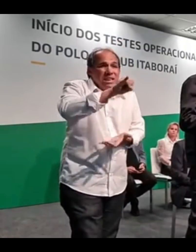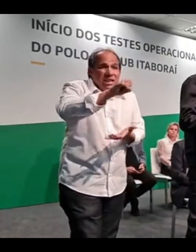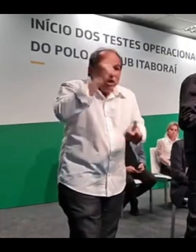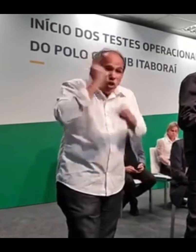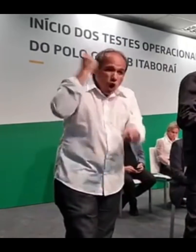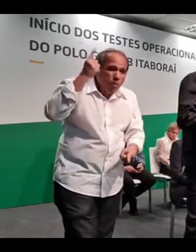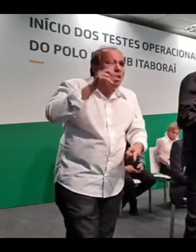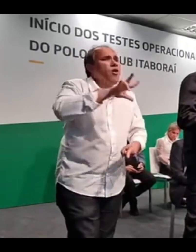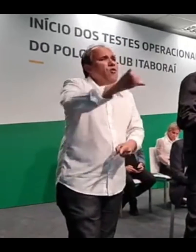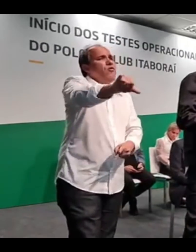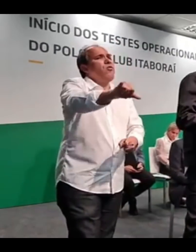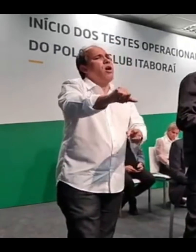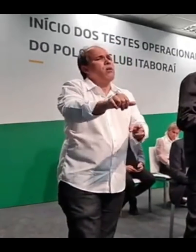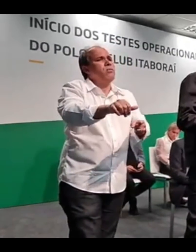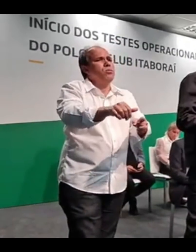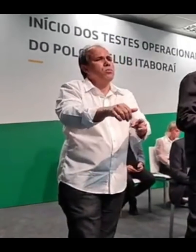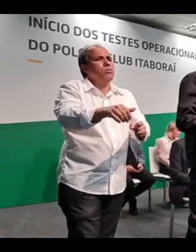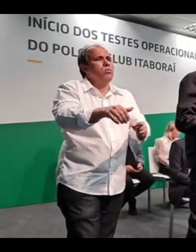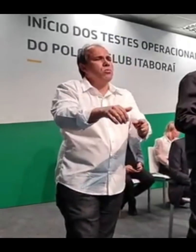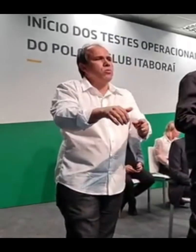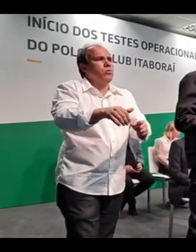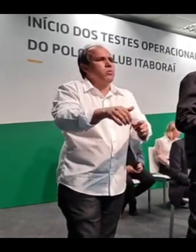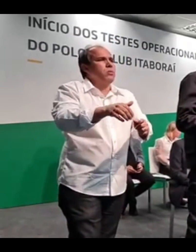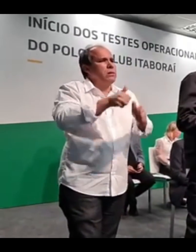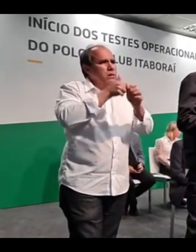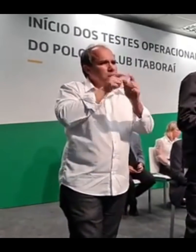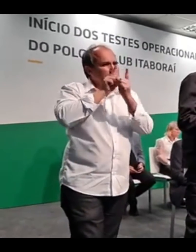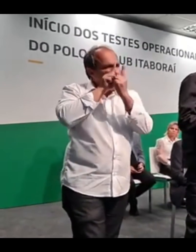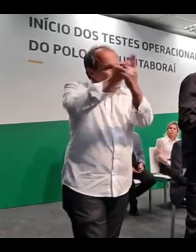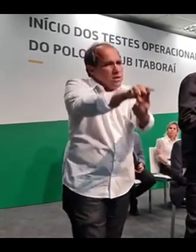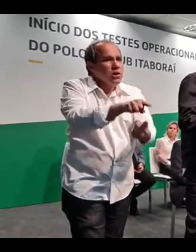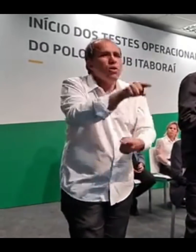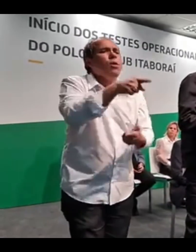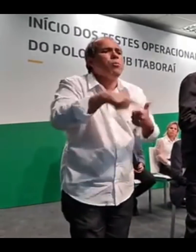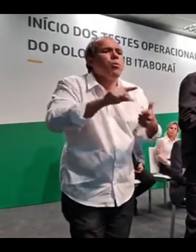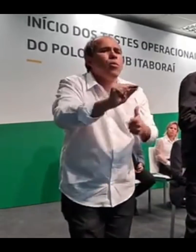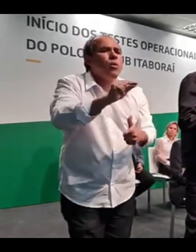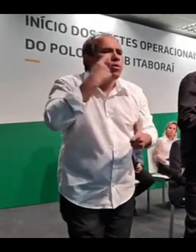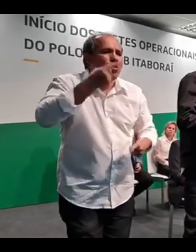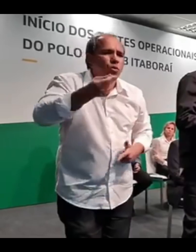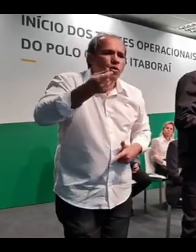cima dessa pessoa que, porventura, desviou alguma coisa.